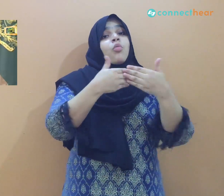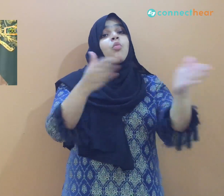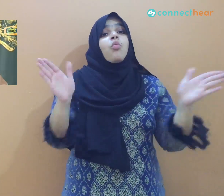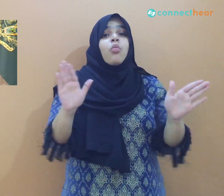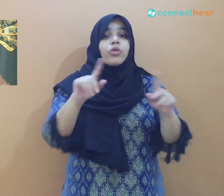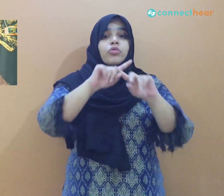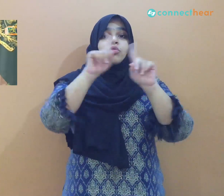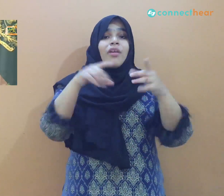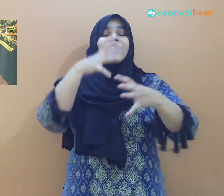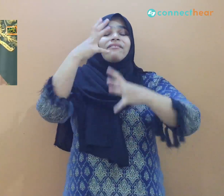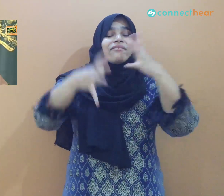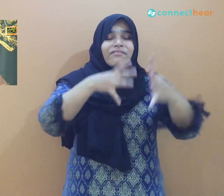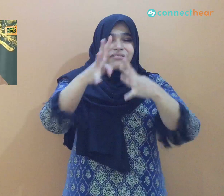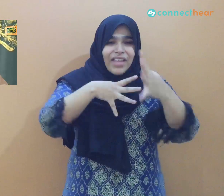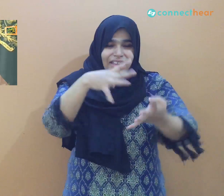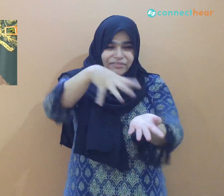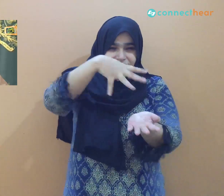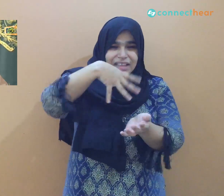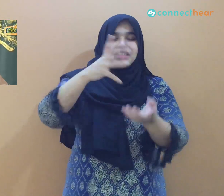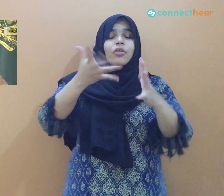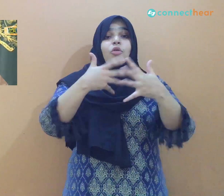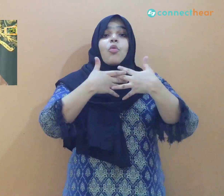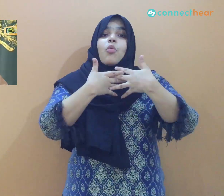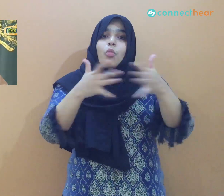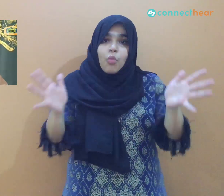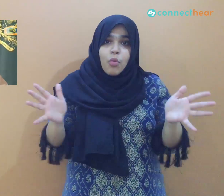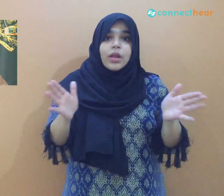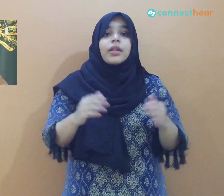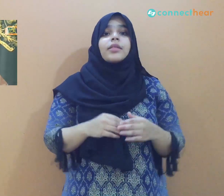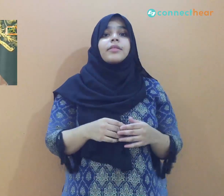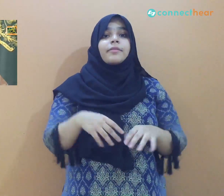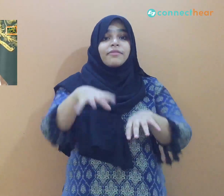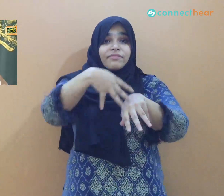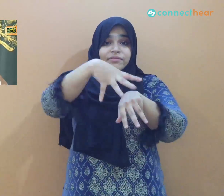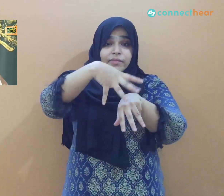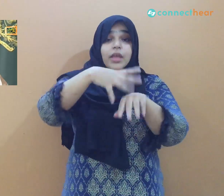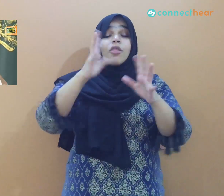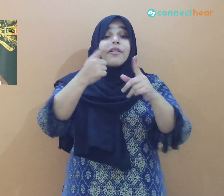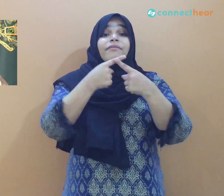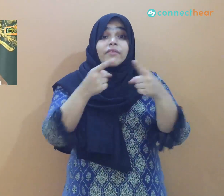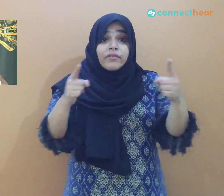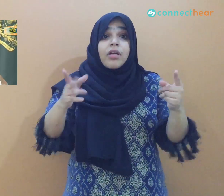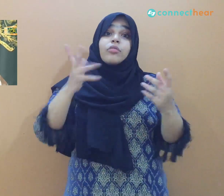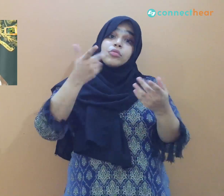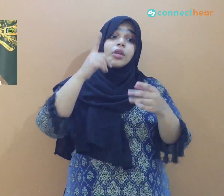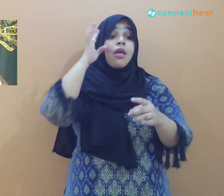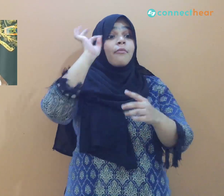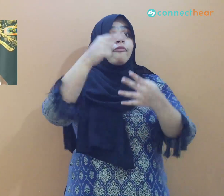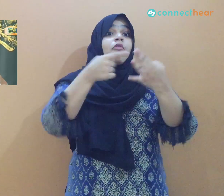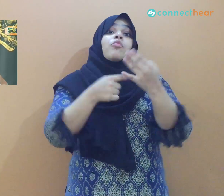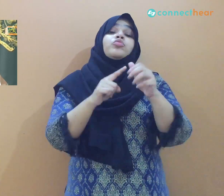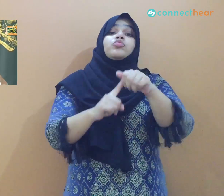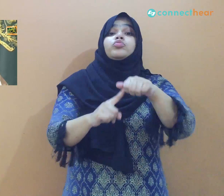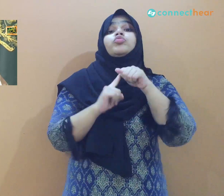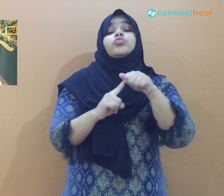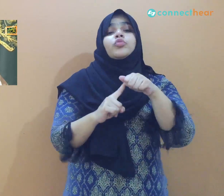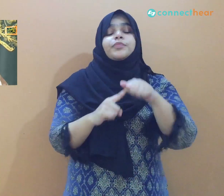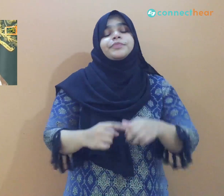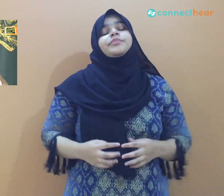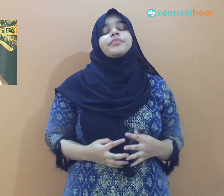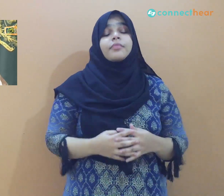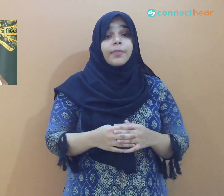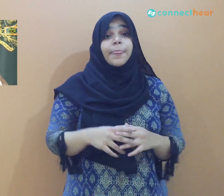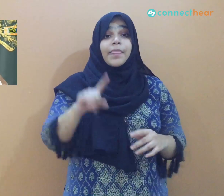آپ نے اپنی فیکٹری کھولنی ہے یا آپ نے اپنی دکان کھولنی ہے, تو آپ کو یہ قدم اٹھانے پڑیں گے. میں آپ سب